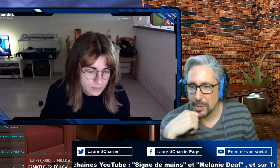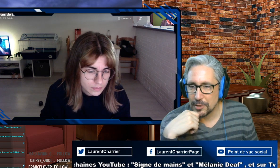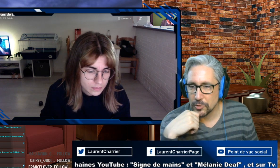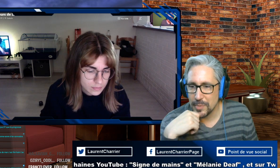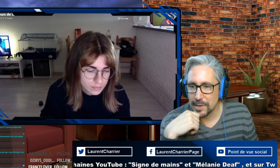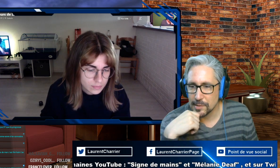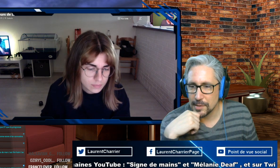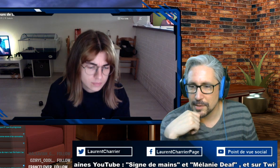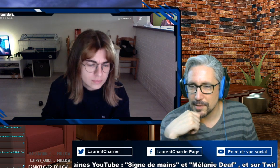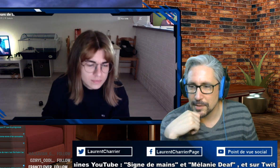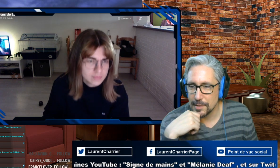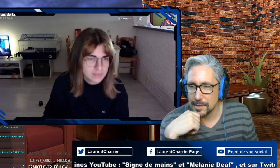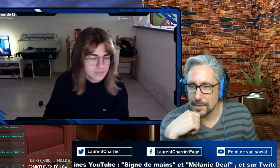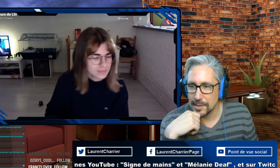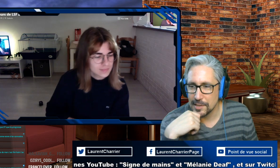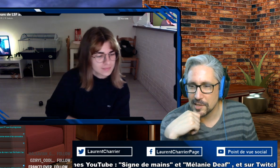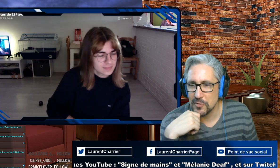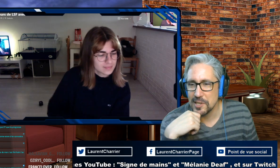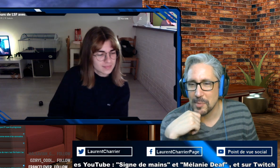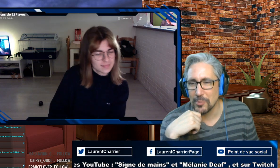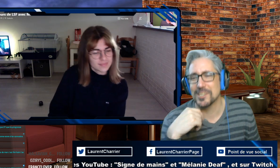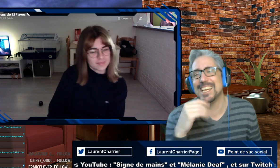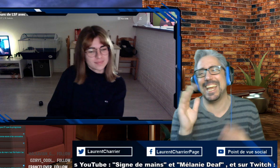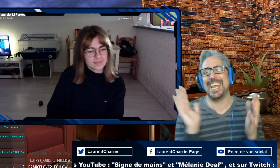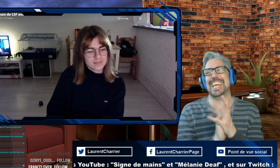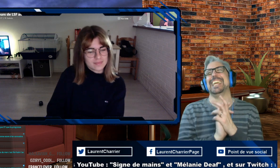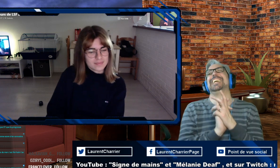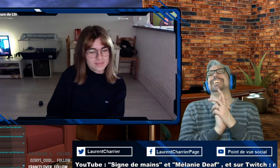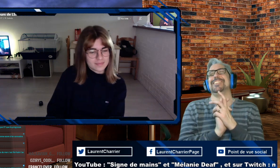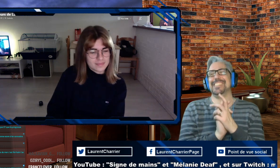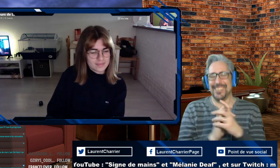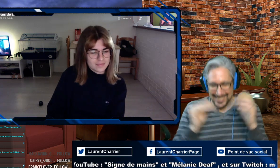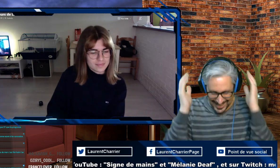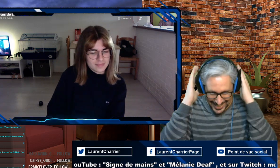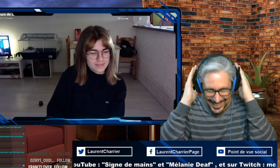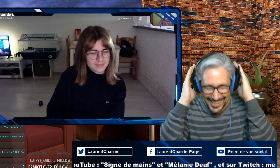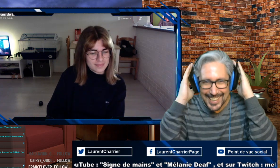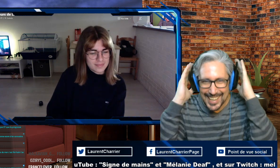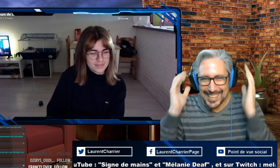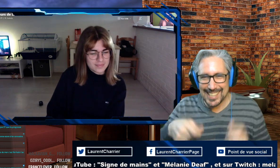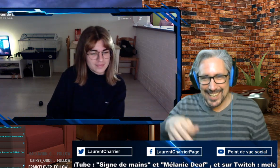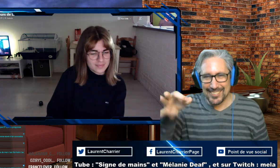Quand tu as pris Tortue de mer, c'est fini ta plongée. Oui, c'est vrai.